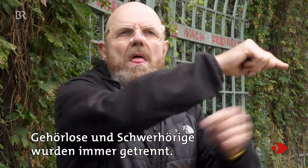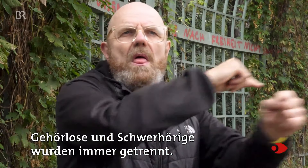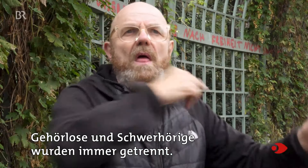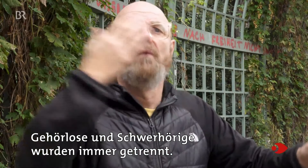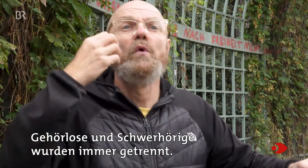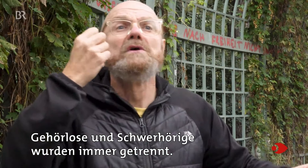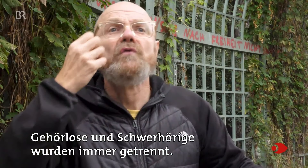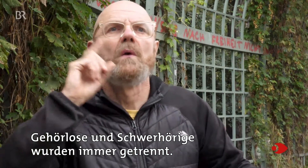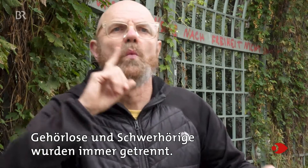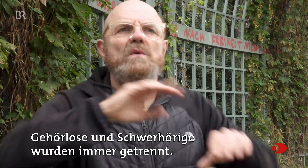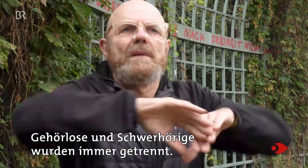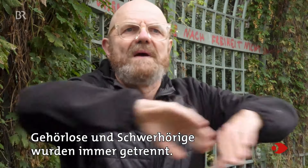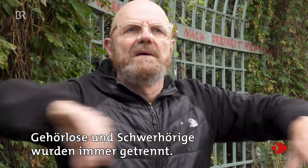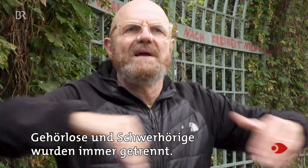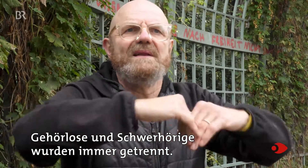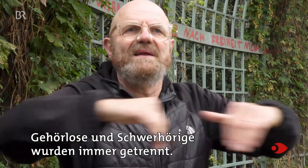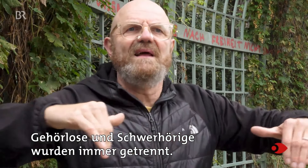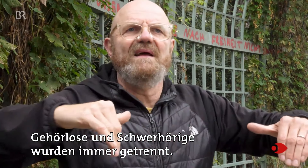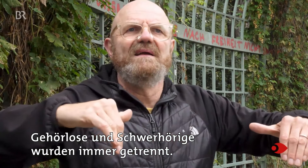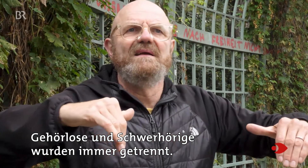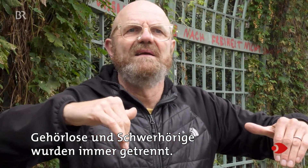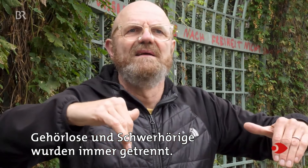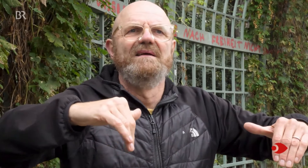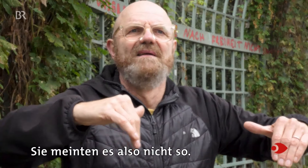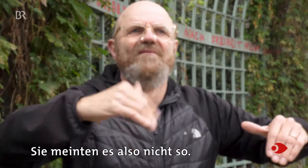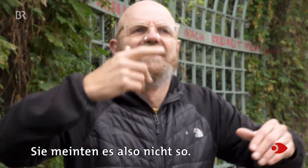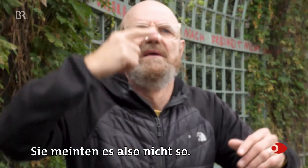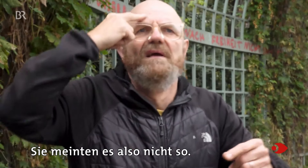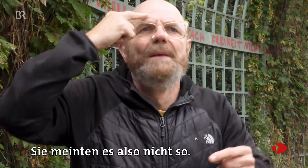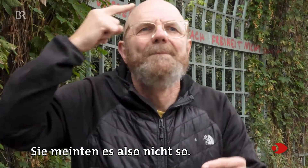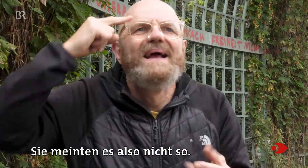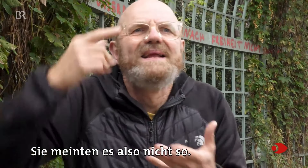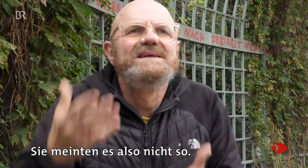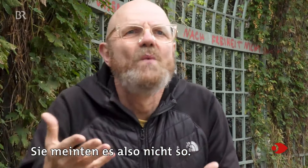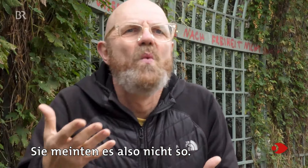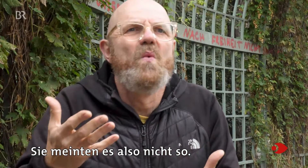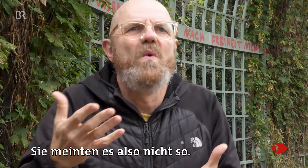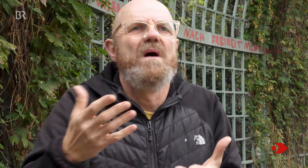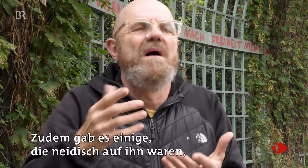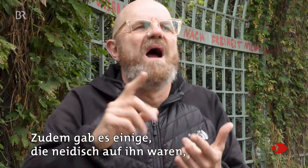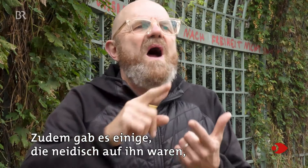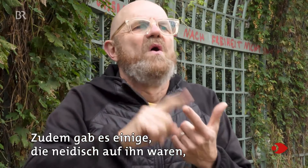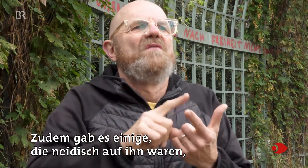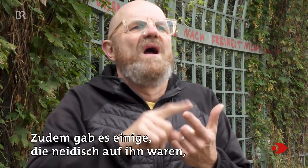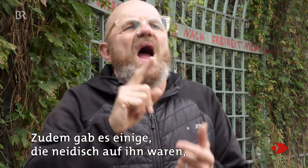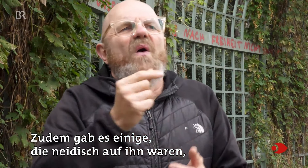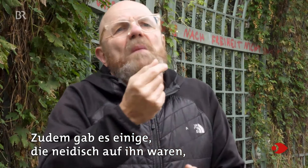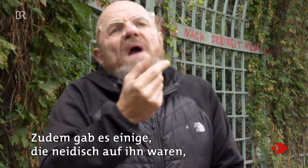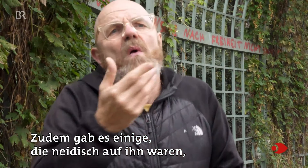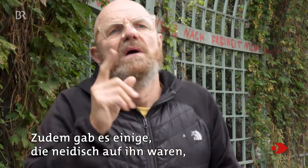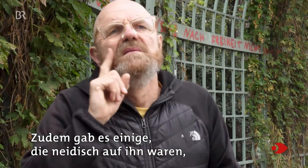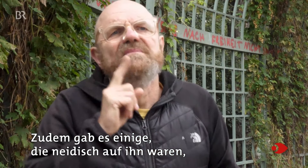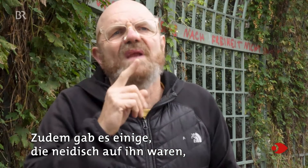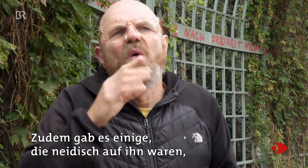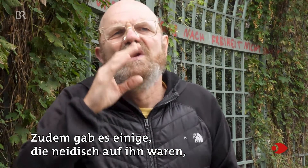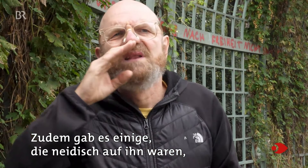und Schwerhörige wurden immer getrennt. Sie meinten es also nicht so. Zudem gab es einige, die neidisch auf ihn waren,